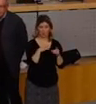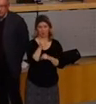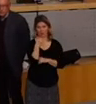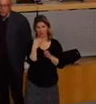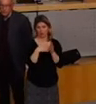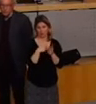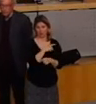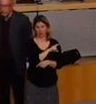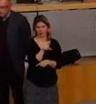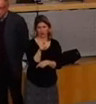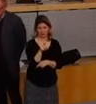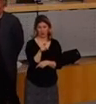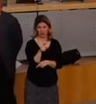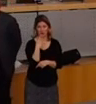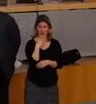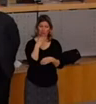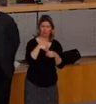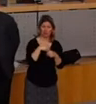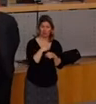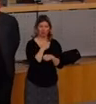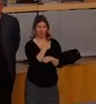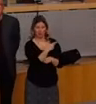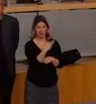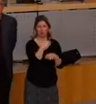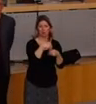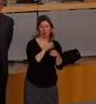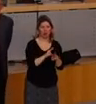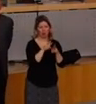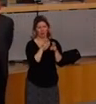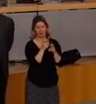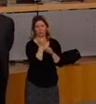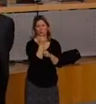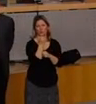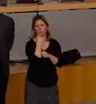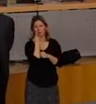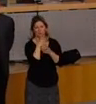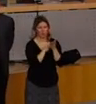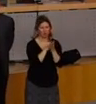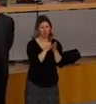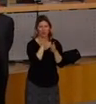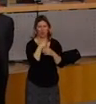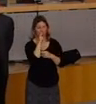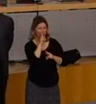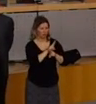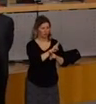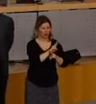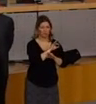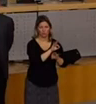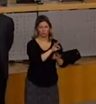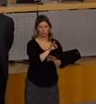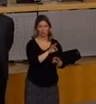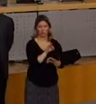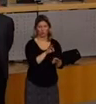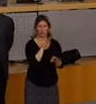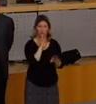klassen drin gab immer mehrere hoch motivierte erzieher die sich um die kinder und jugendlichen gekümmert haben aber wir haben auch